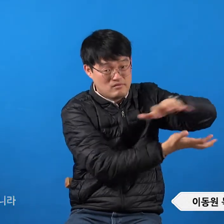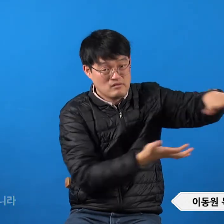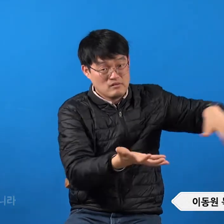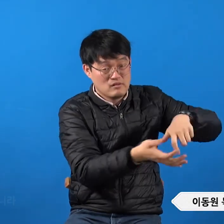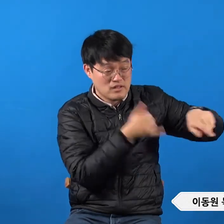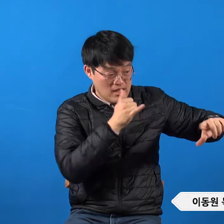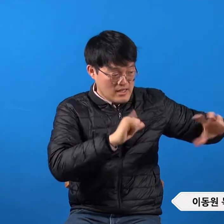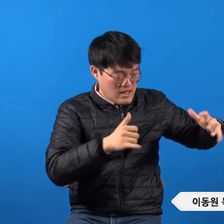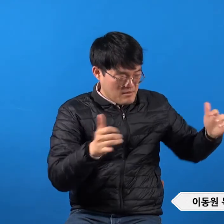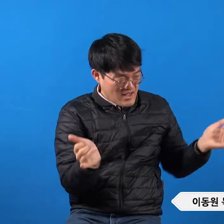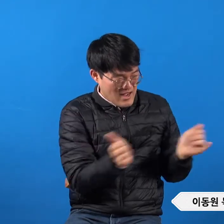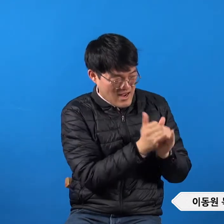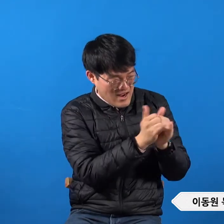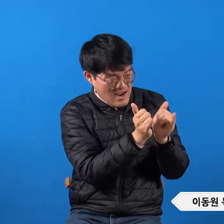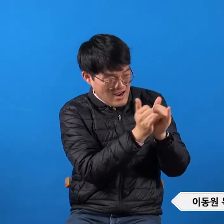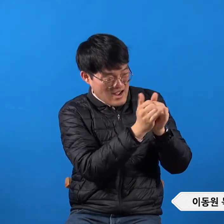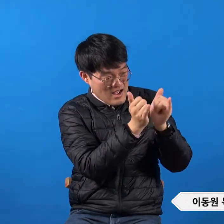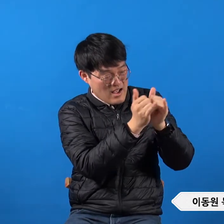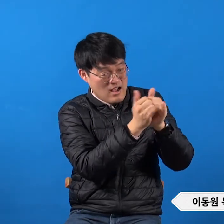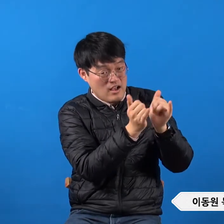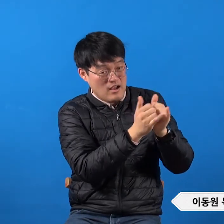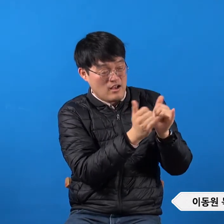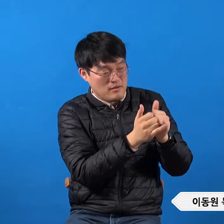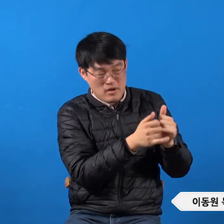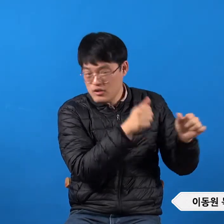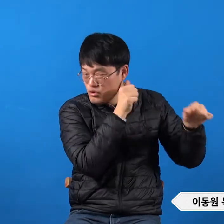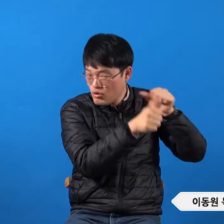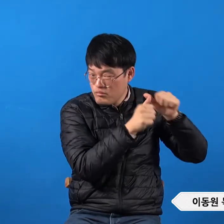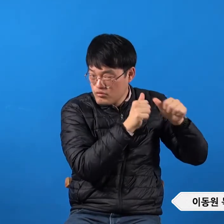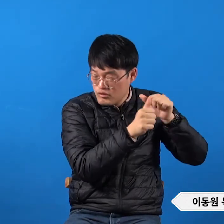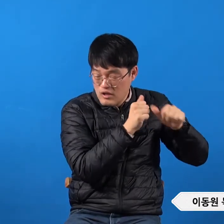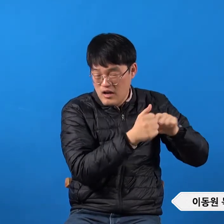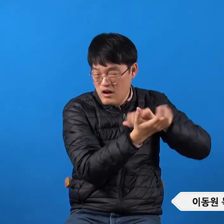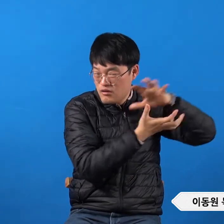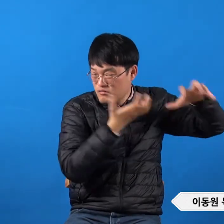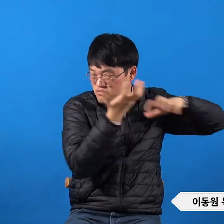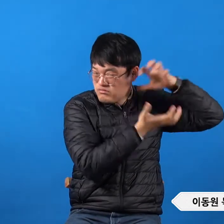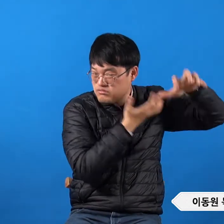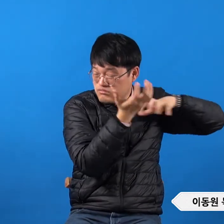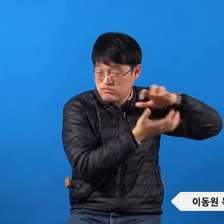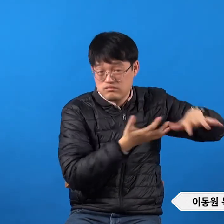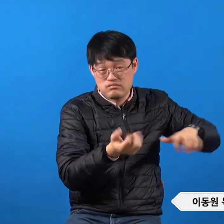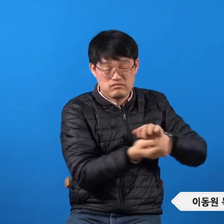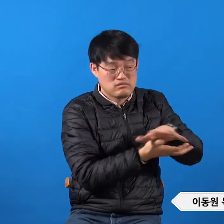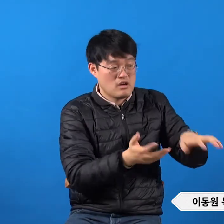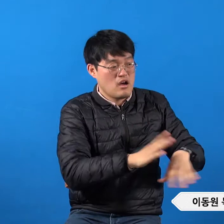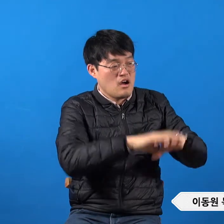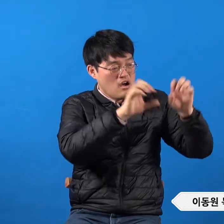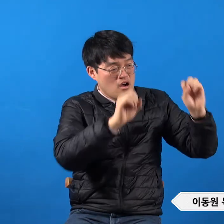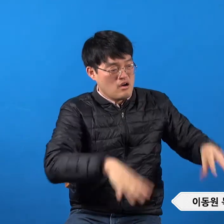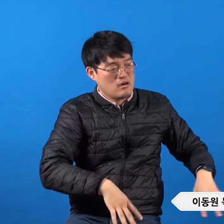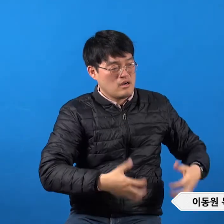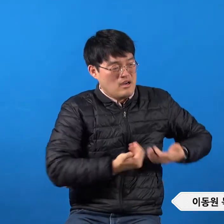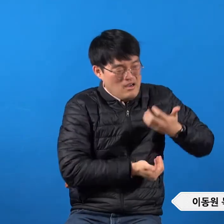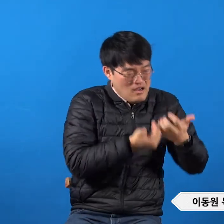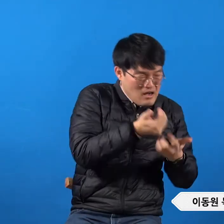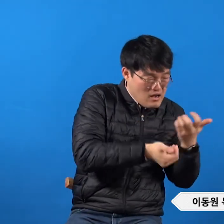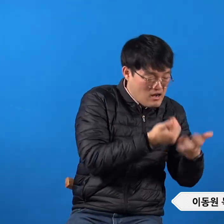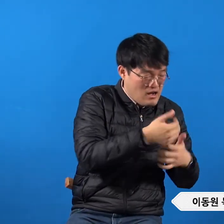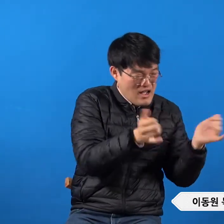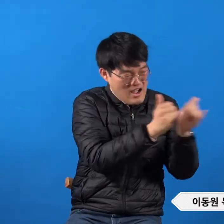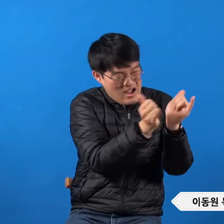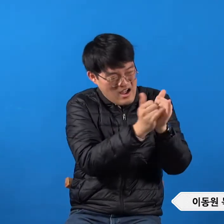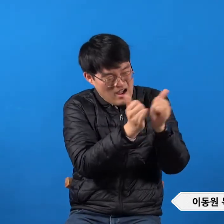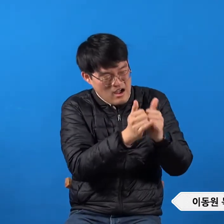세상은 온갖 전쟁과 그리고 전쟁의 소문으로 가득 차 있고 온갖 허영과 갈등의 소문으로 가득 차